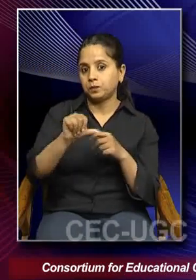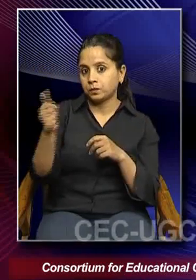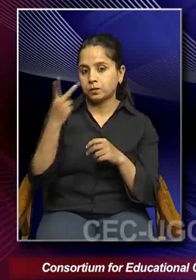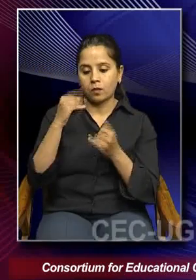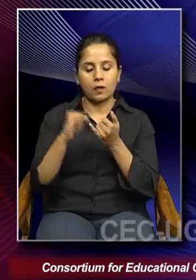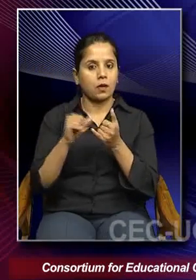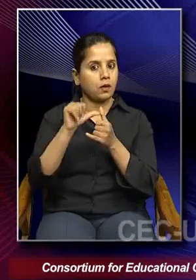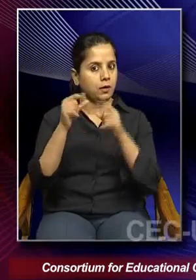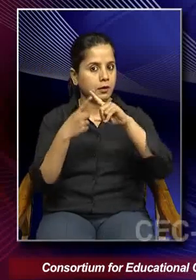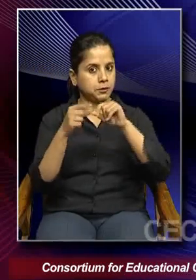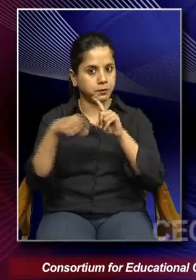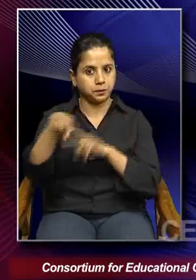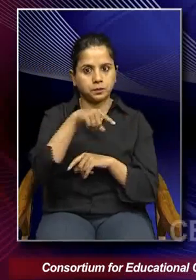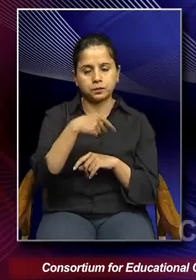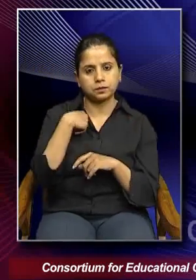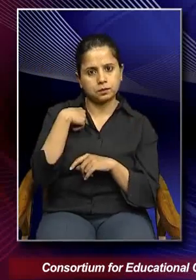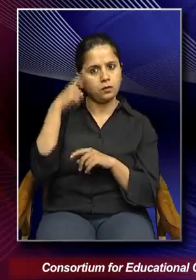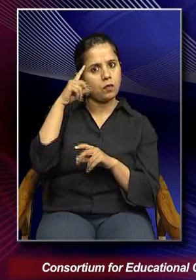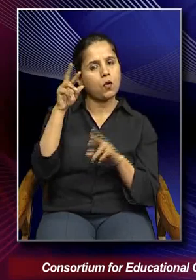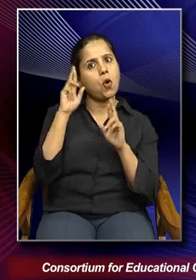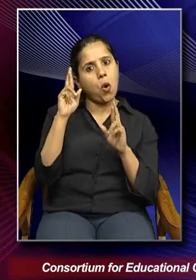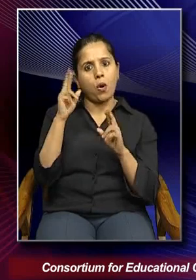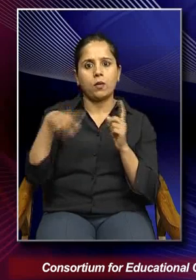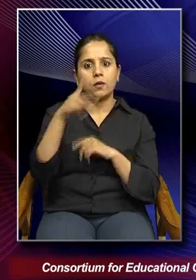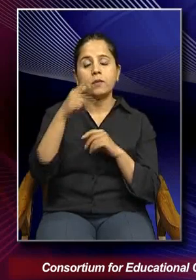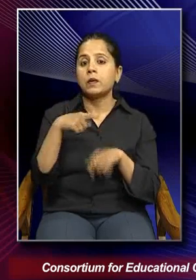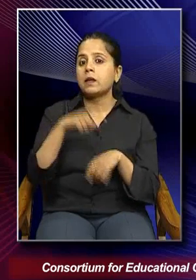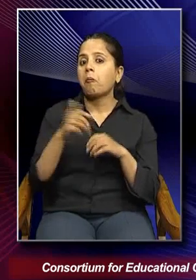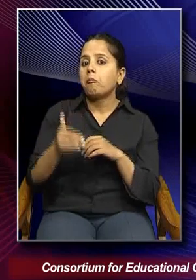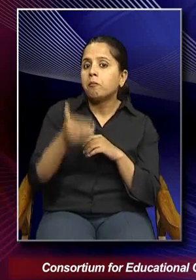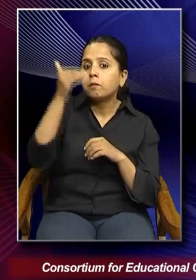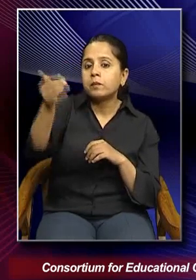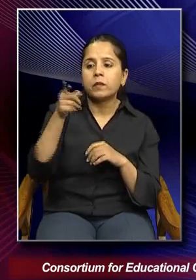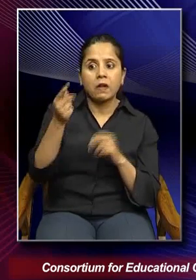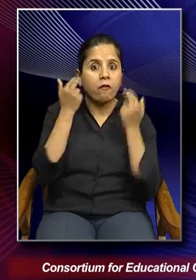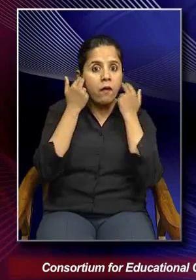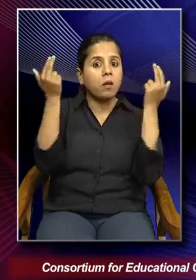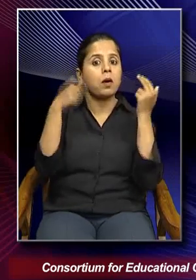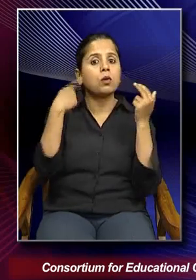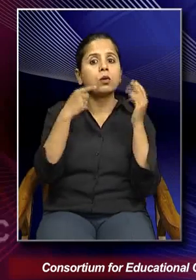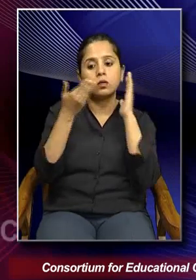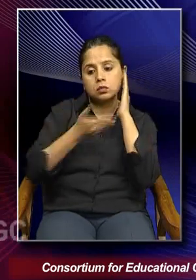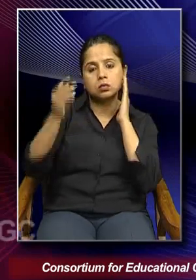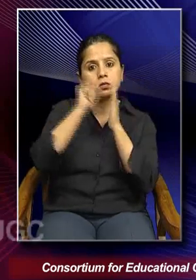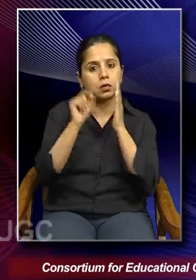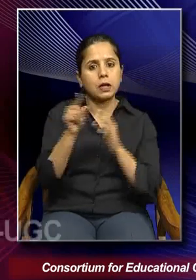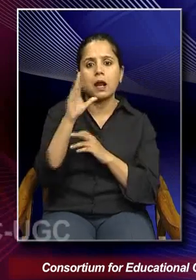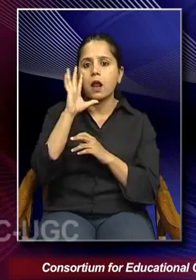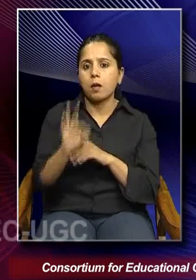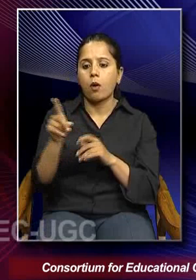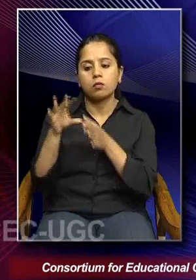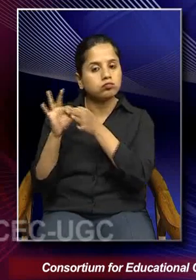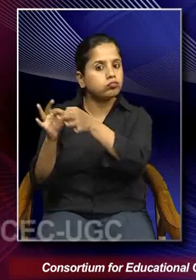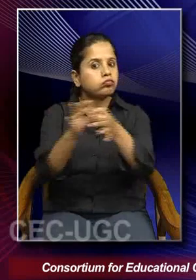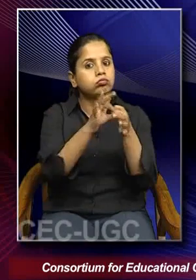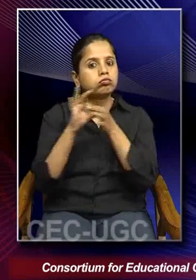इस दृष्टि से उसे युग के प्रतिष्ठित कवियों का एक महत्वपूर्ण संग्रह बन जाता